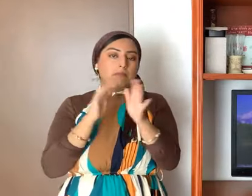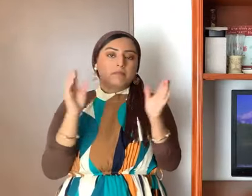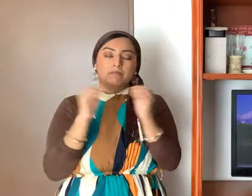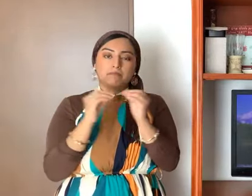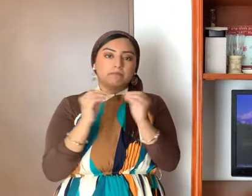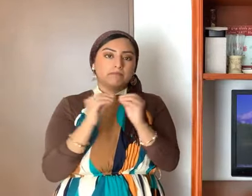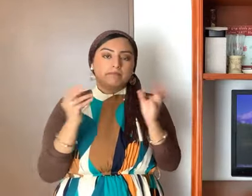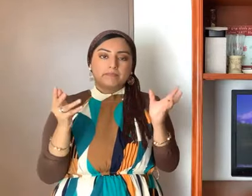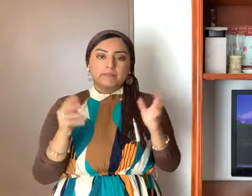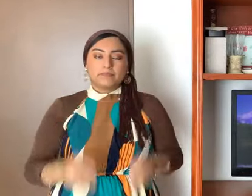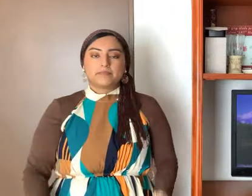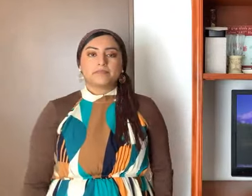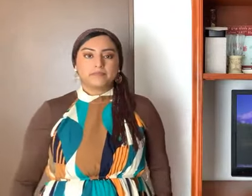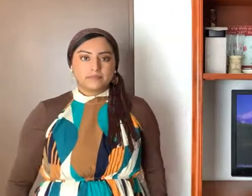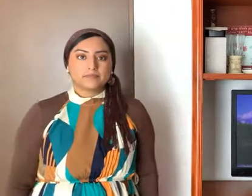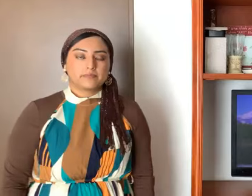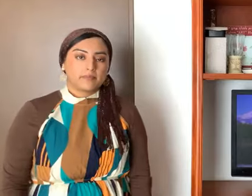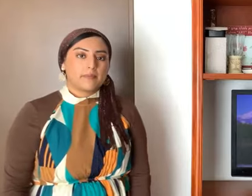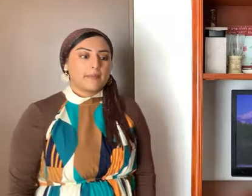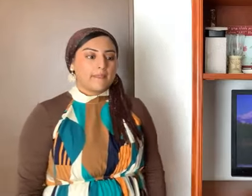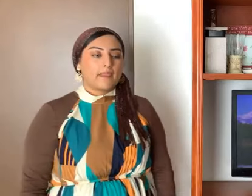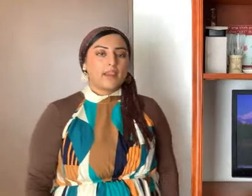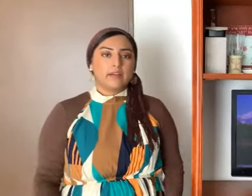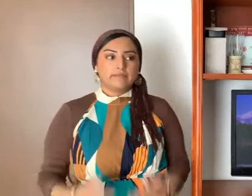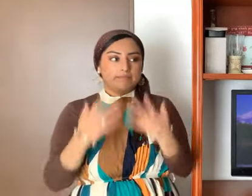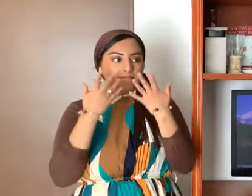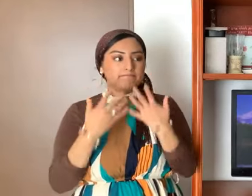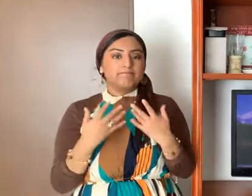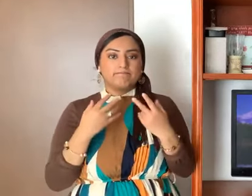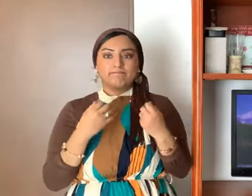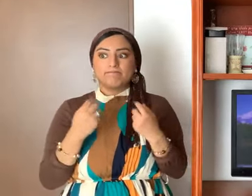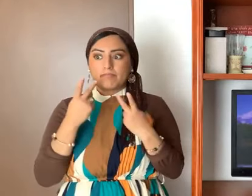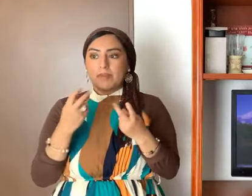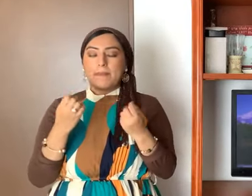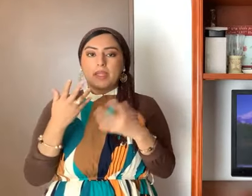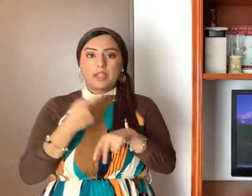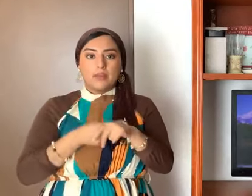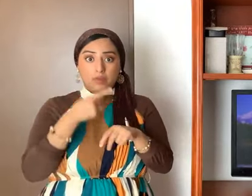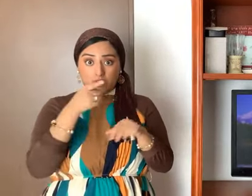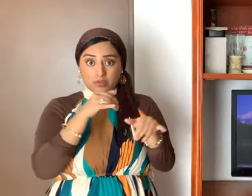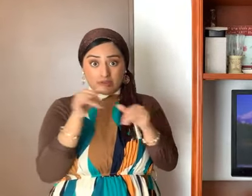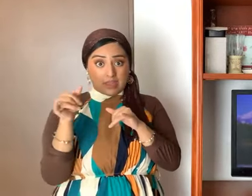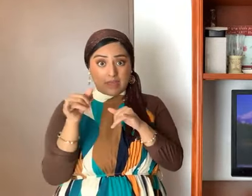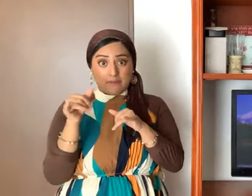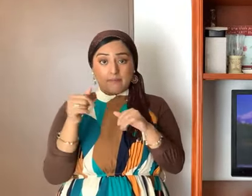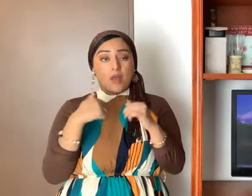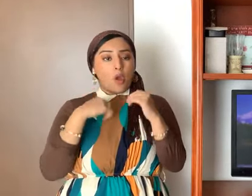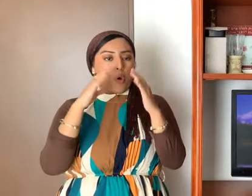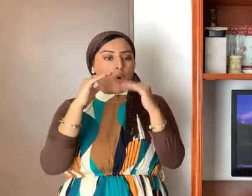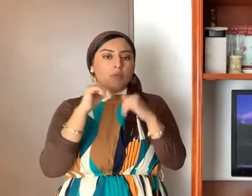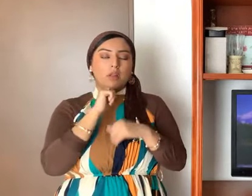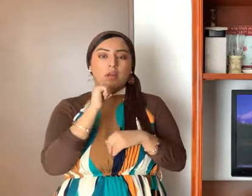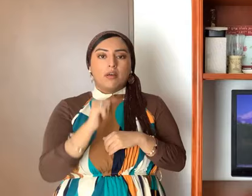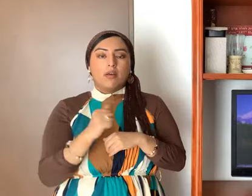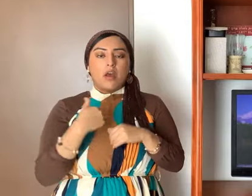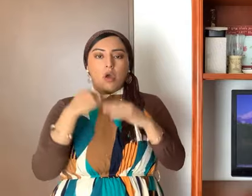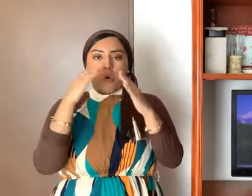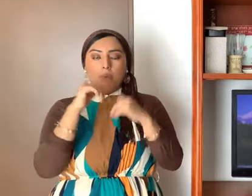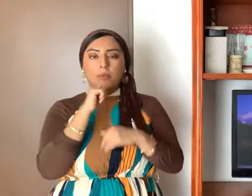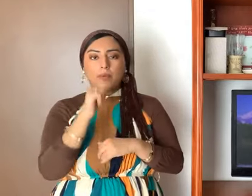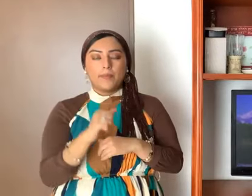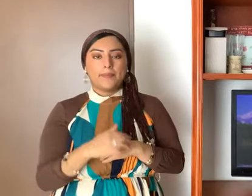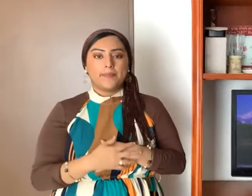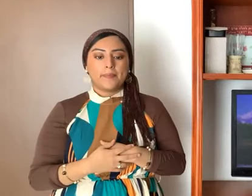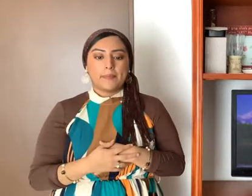Ya no perseveran. Casos, lamentablemente, vimos muchísimos. ¿Serás tú alguno de ellos? Yo deseo que no. Yo deseo que